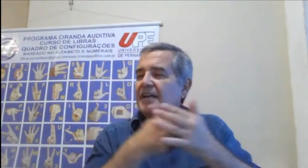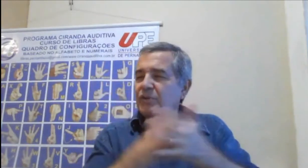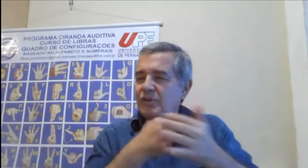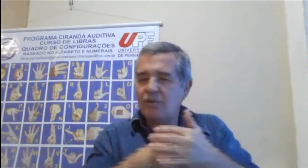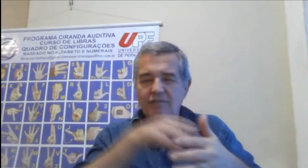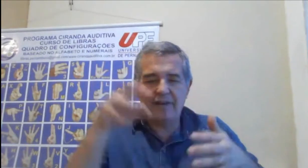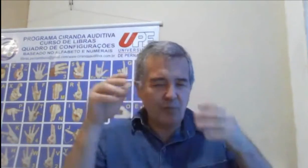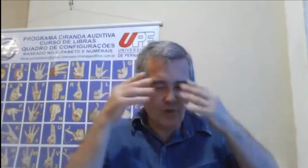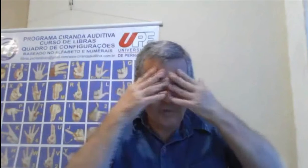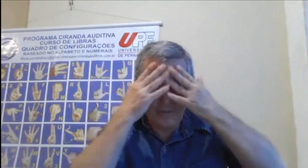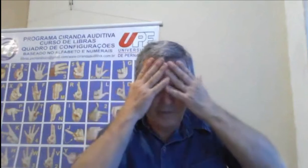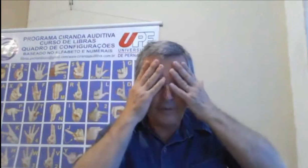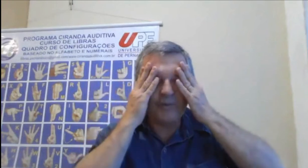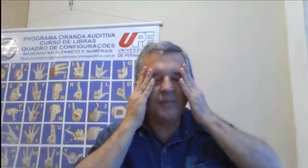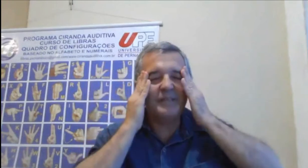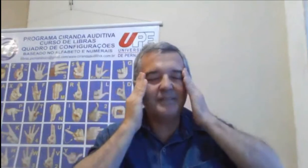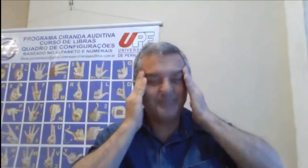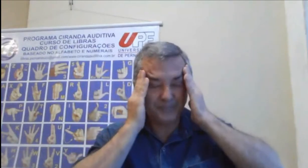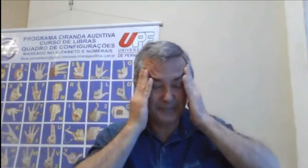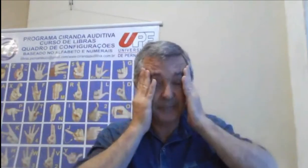Meu Deus, agora, vários morros. Agora faltou na cabeça.